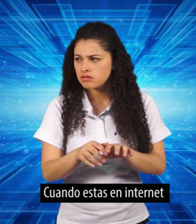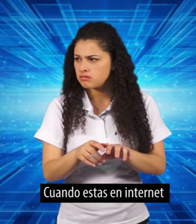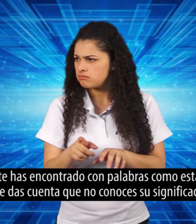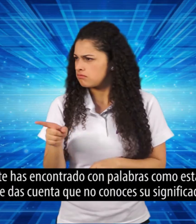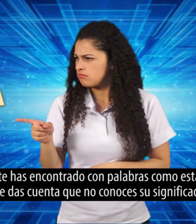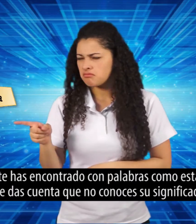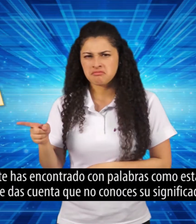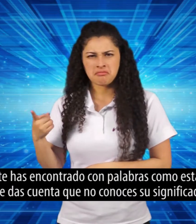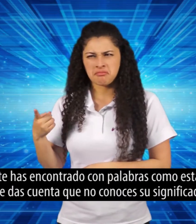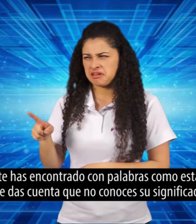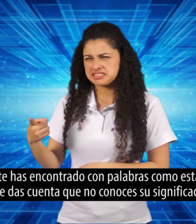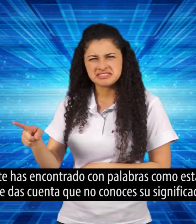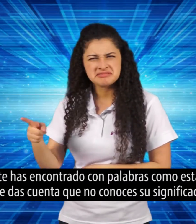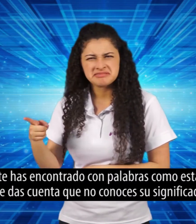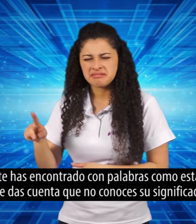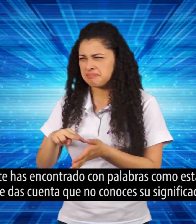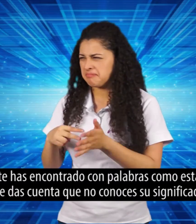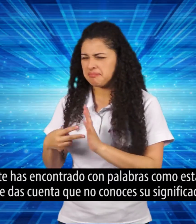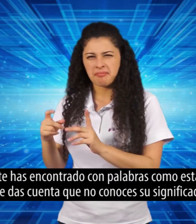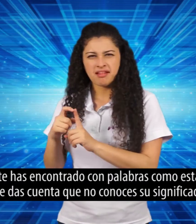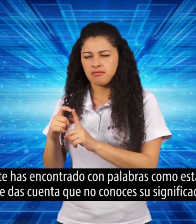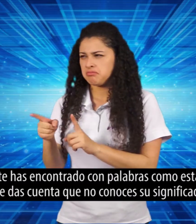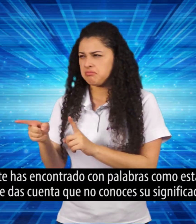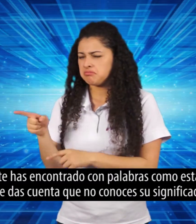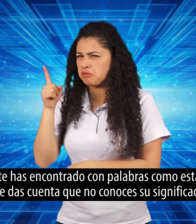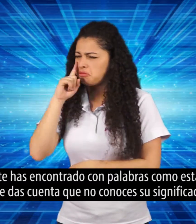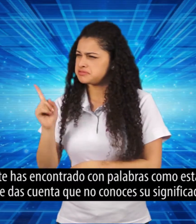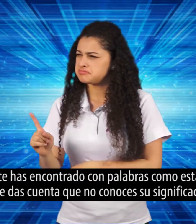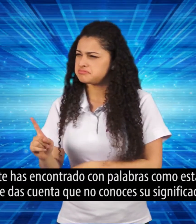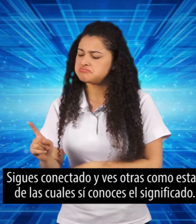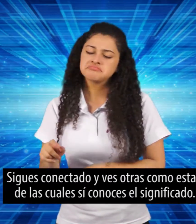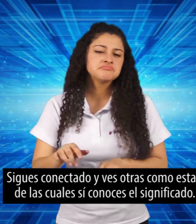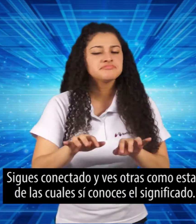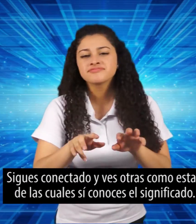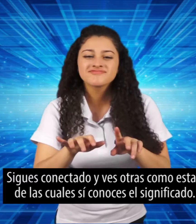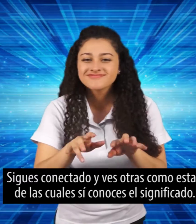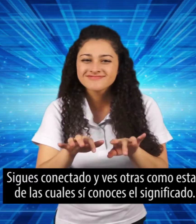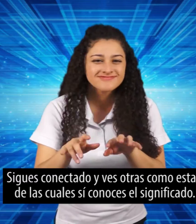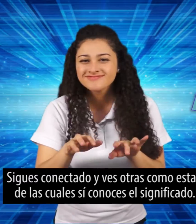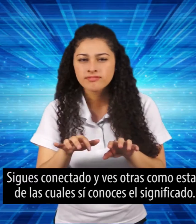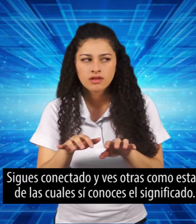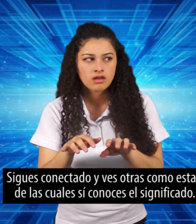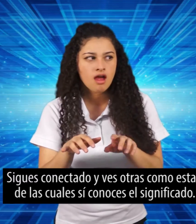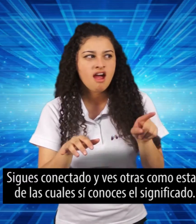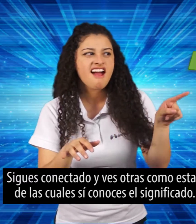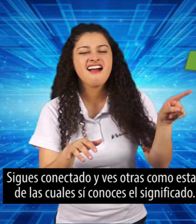¿te has encontrado con palabras como estas y te das cuenta que no conoces su significado? Sigues conectado y ves otras como estas de las cuales